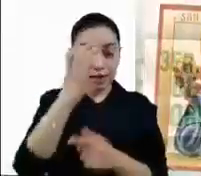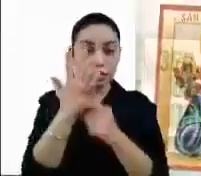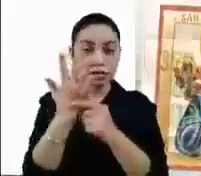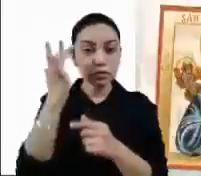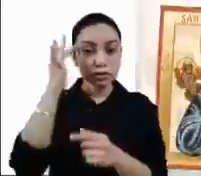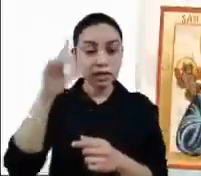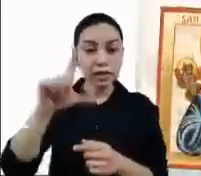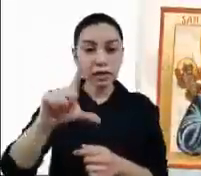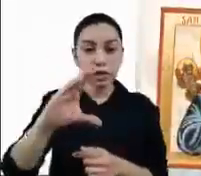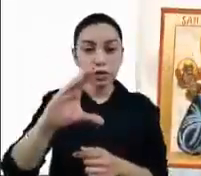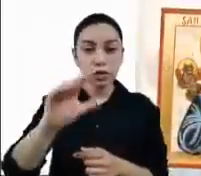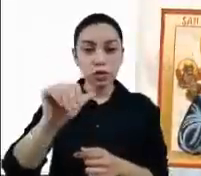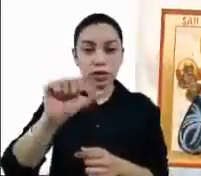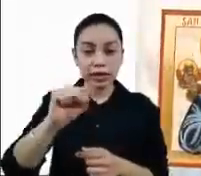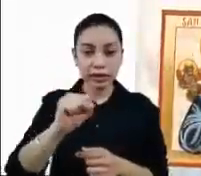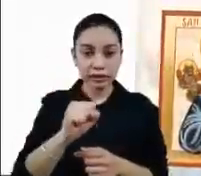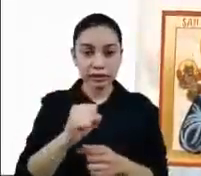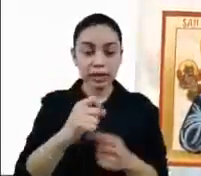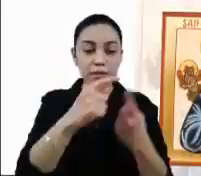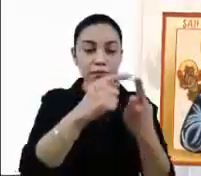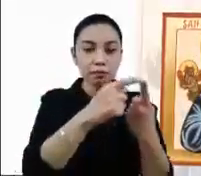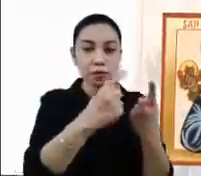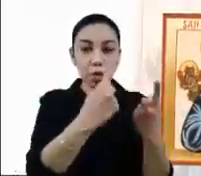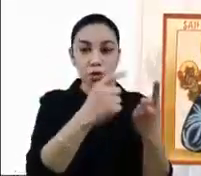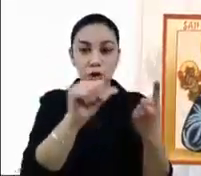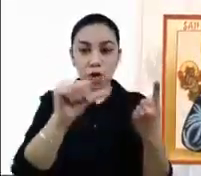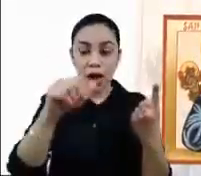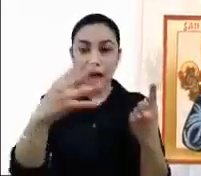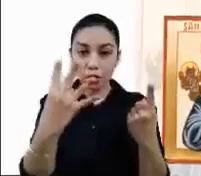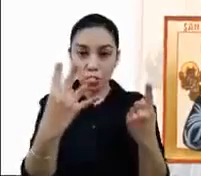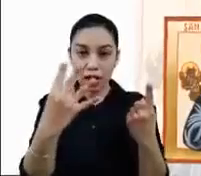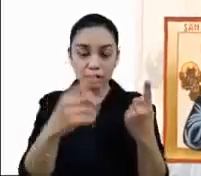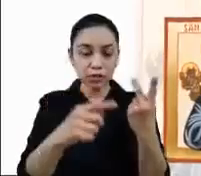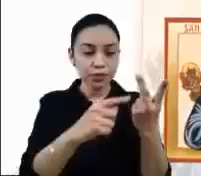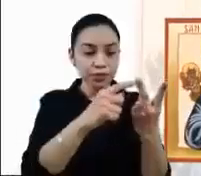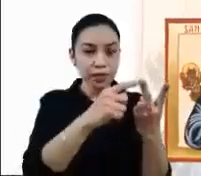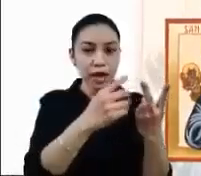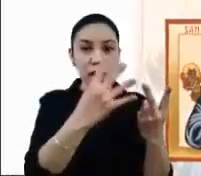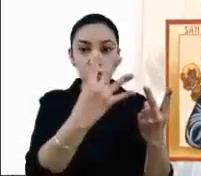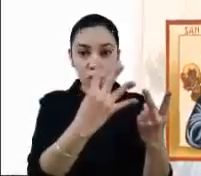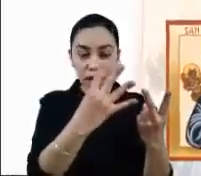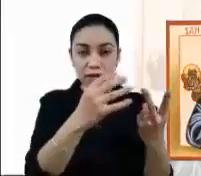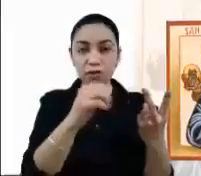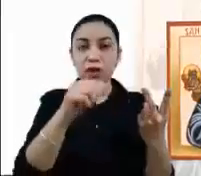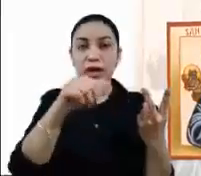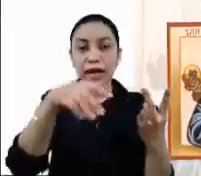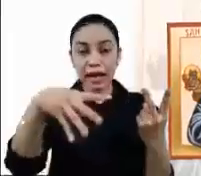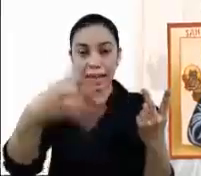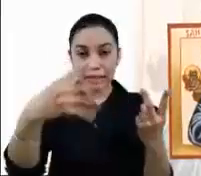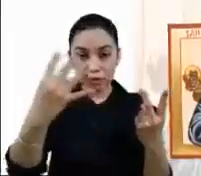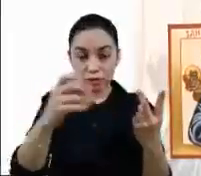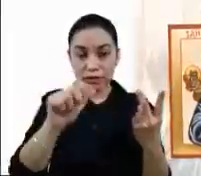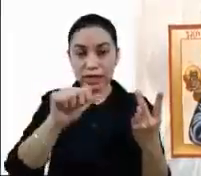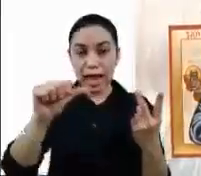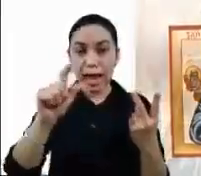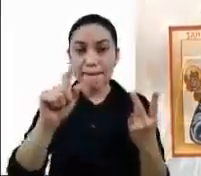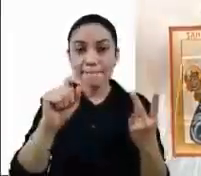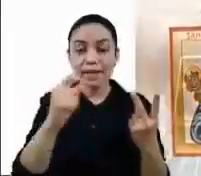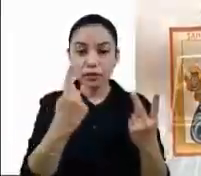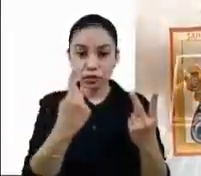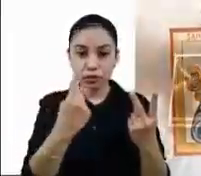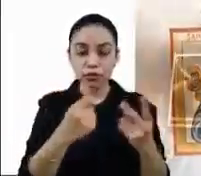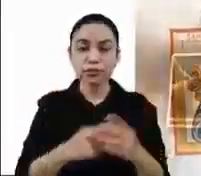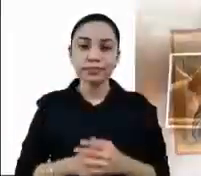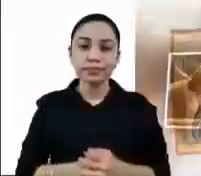San Lucas 1, del 1 al 4 y 4 del 14 al 21. Muchos